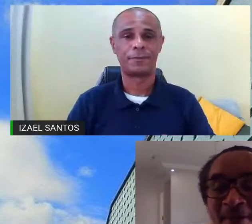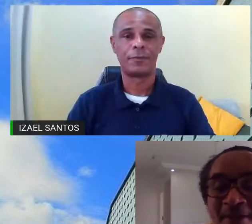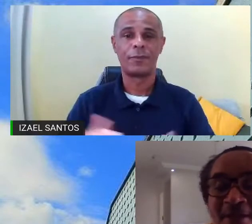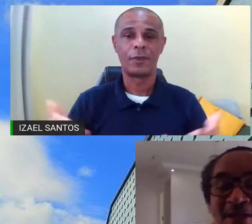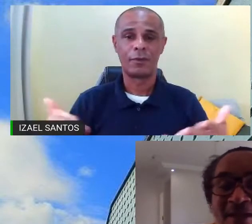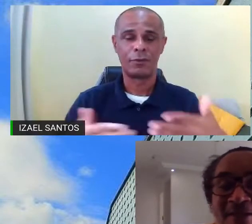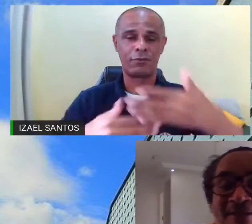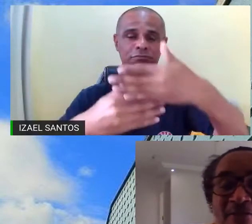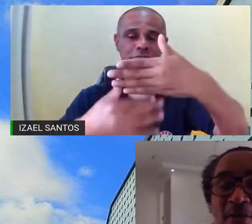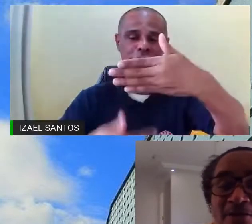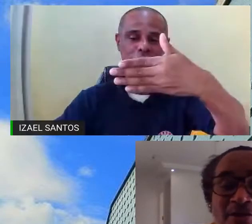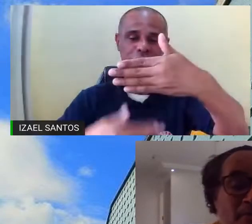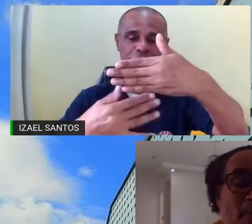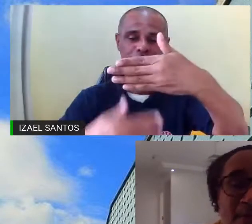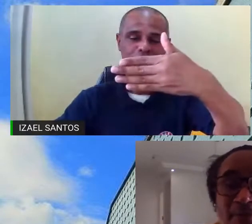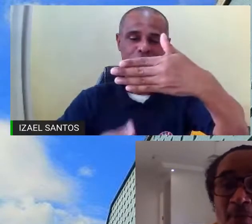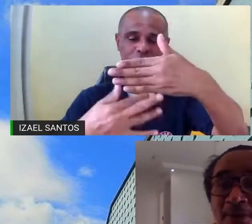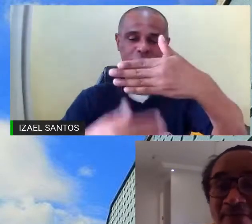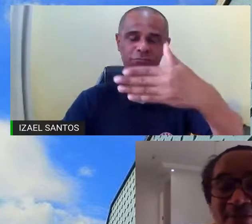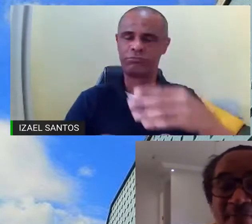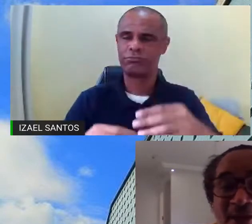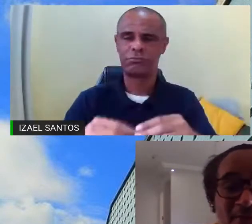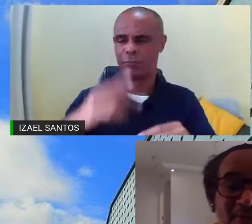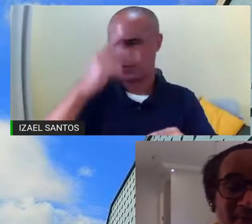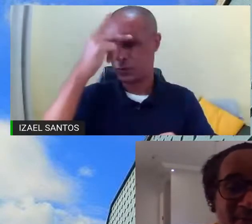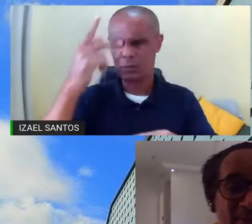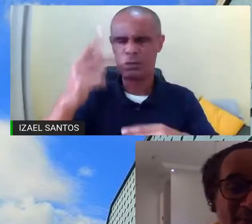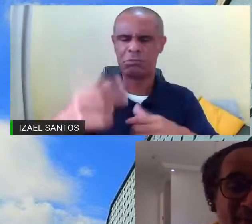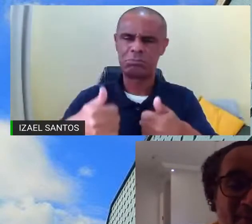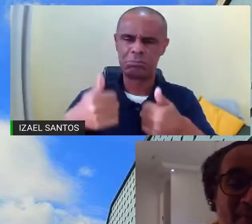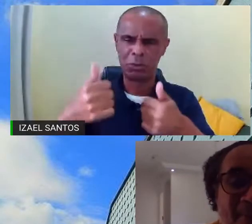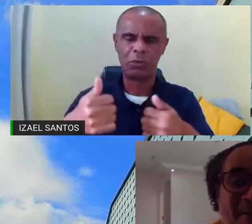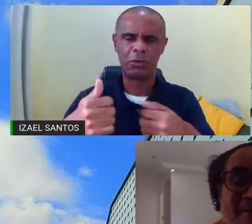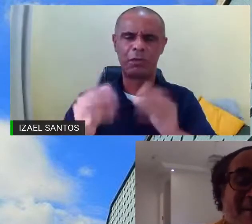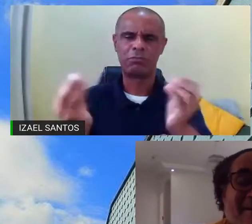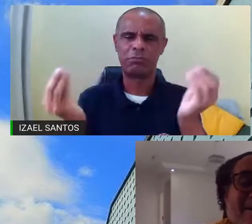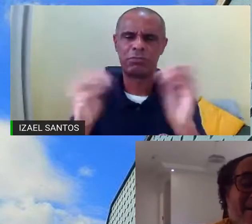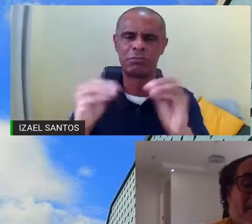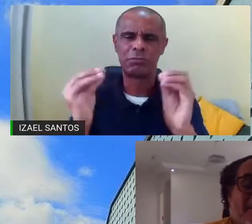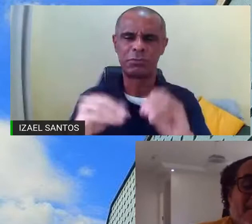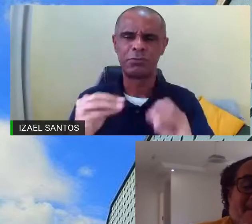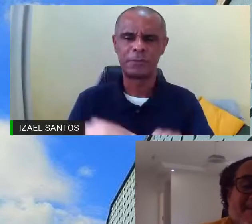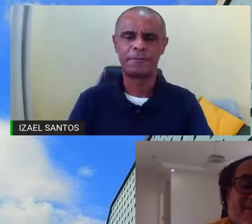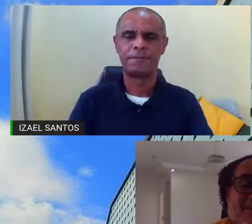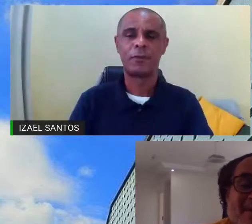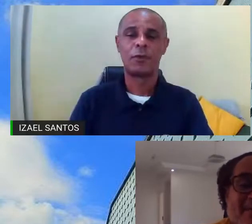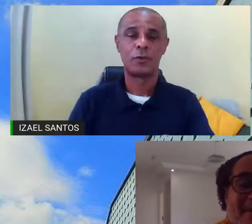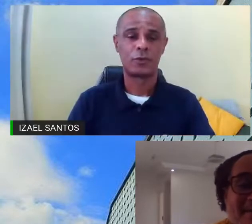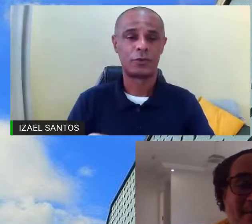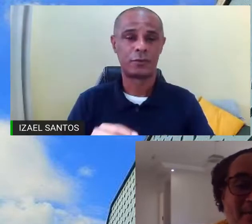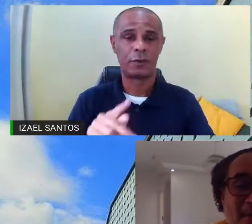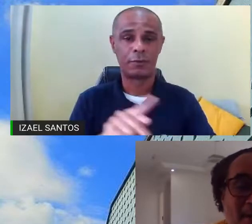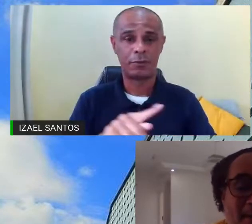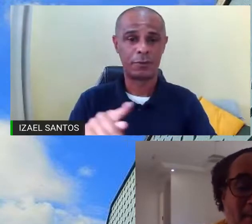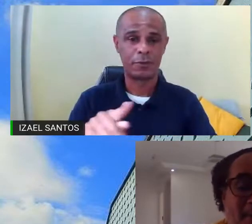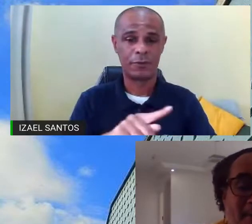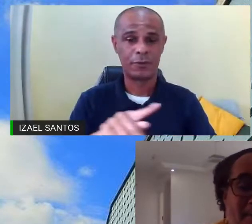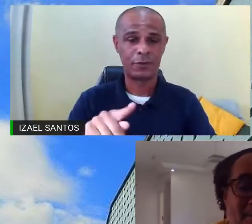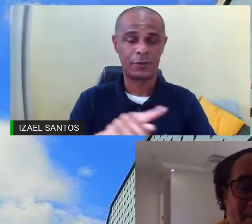né? Eu acho que os colegas podem fazer perguntas nesse momento. A professora Maria deixou aqui uma